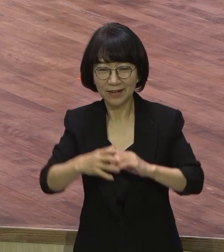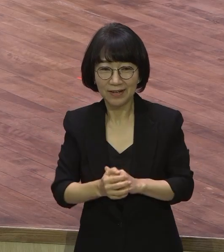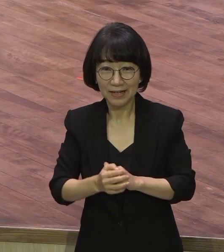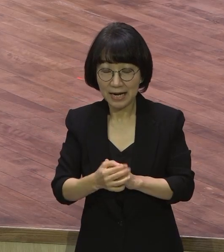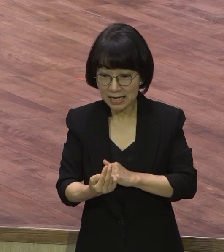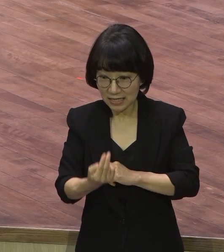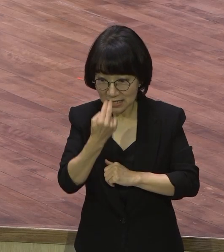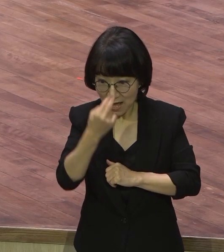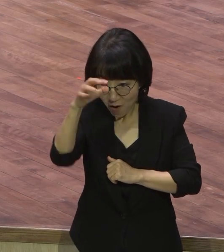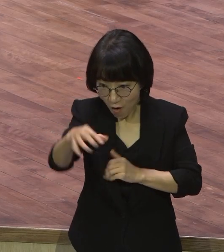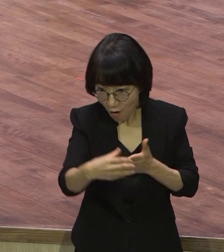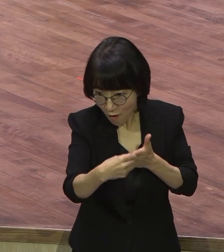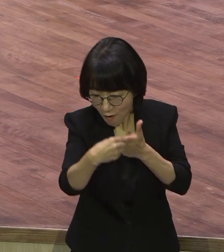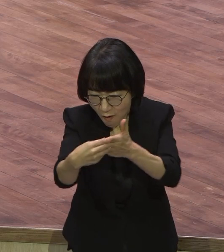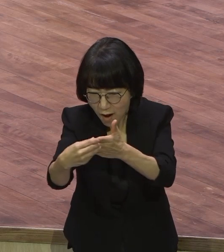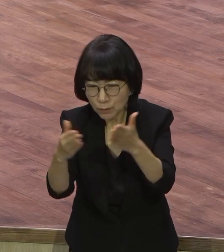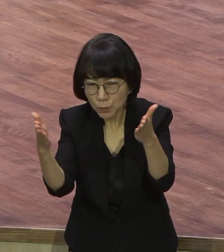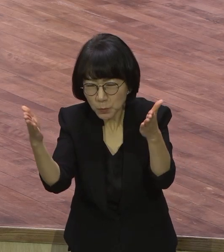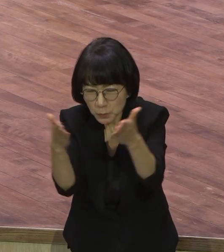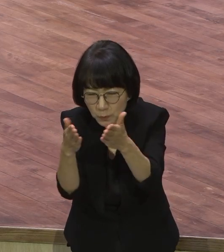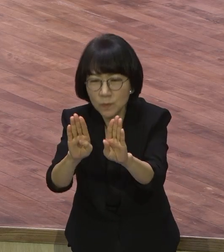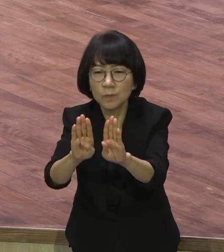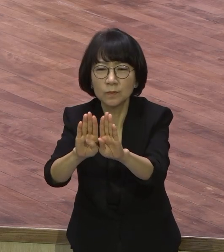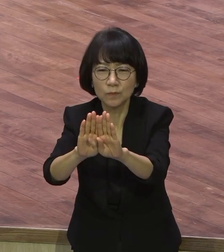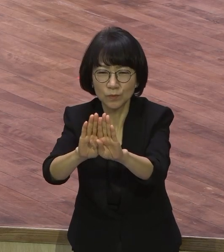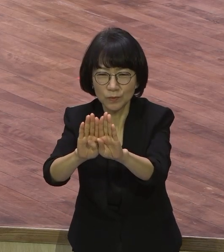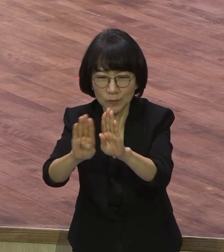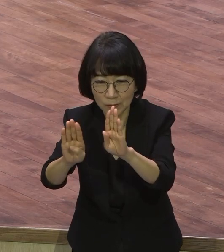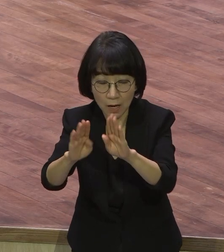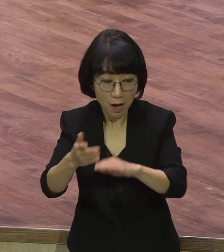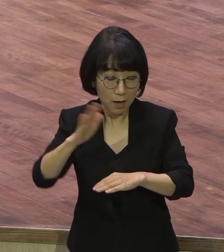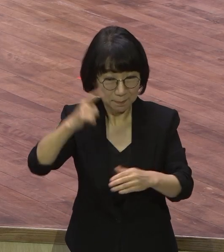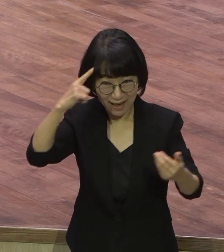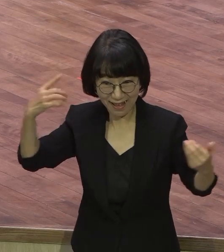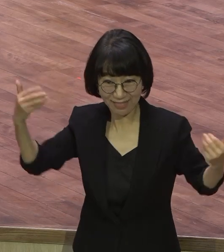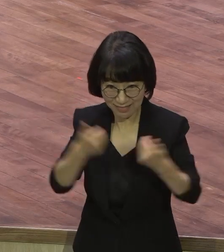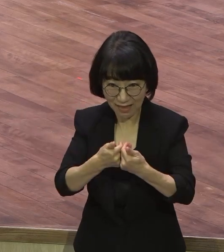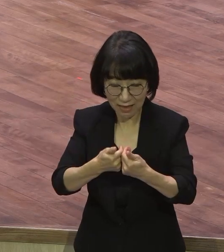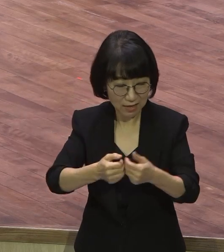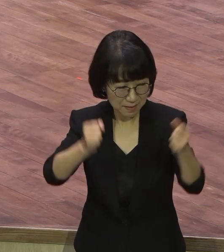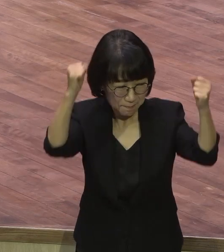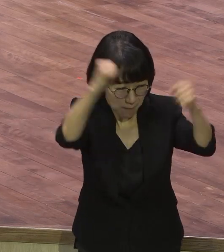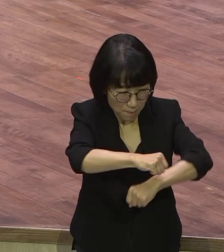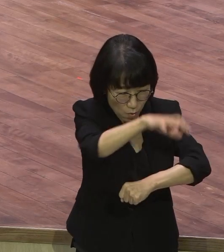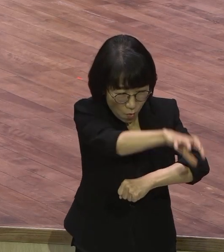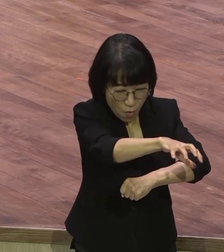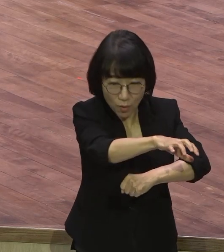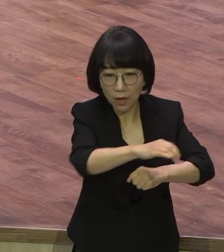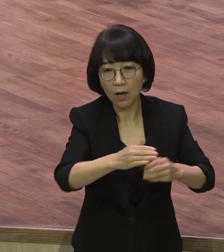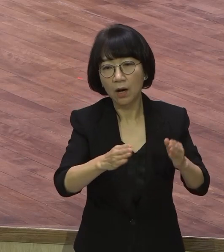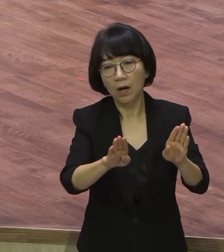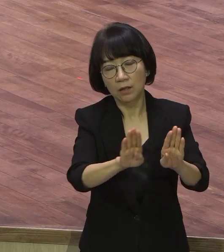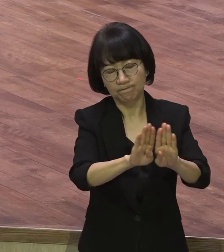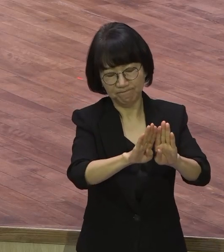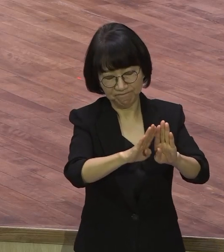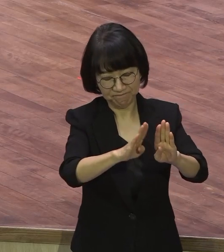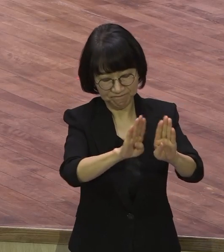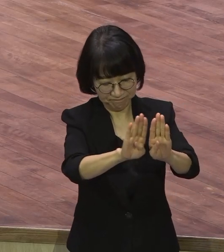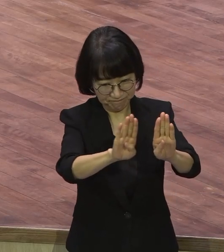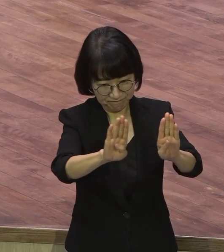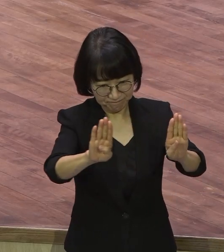생명으로 인도하는 문이기 때문에 그래요. 이유는 반대로 멸망으로 인도하는 문은 크고 그 길이 넓어. 그 길을